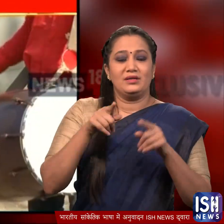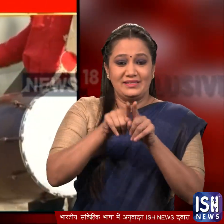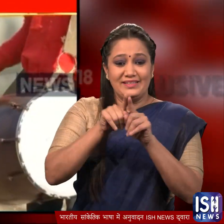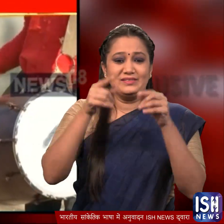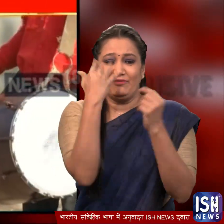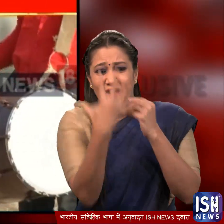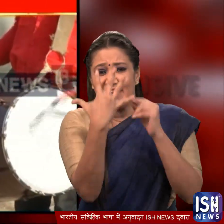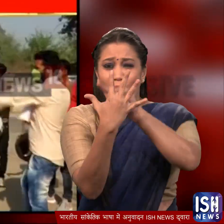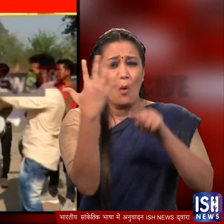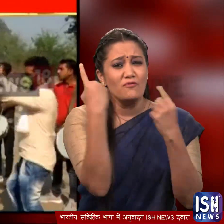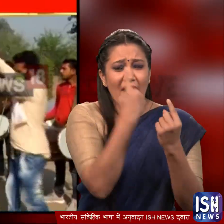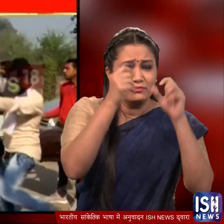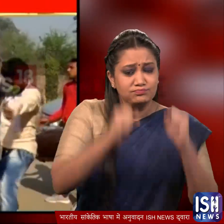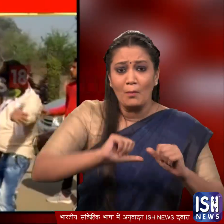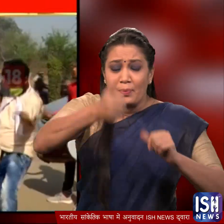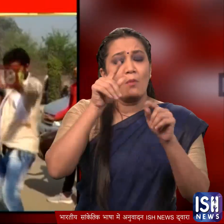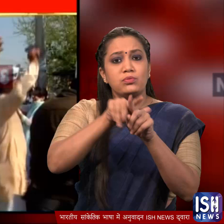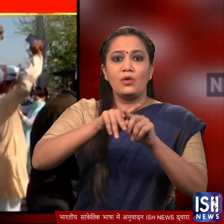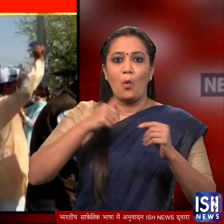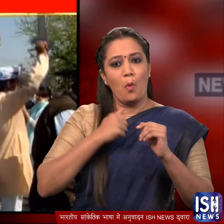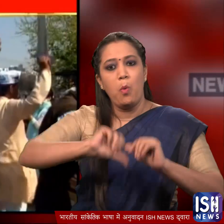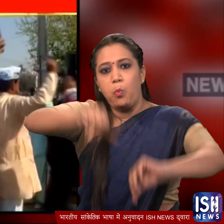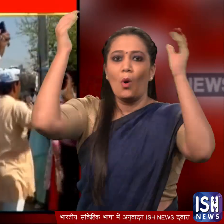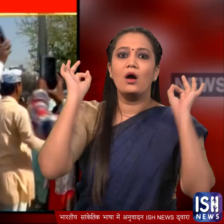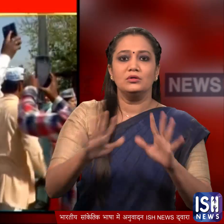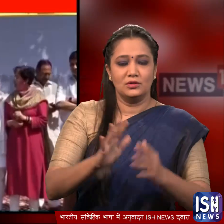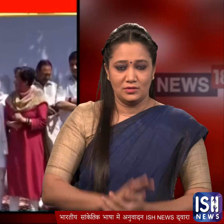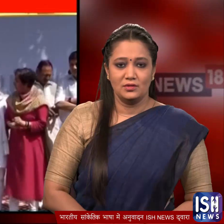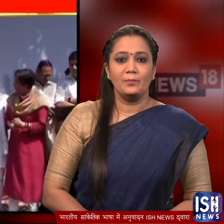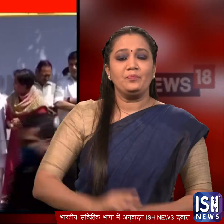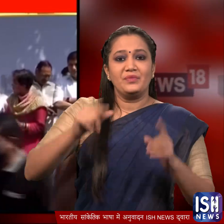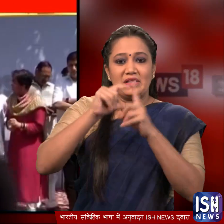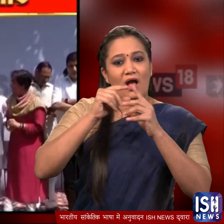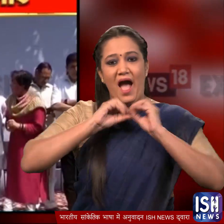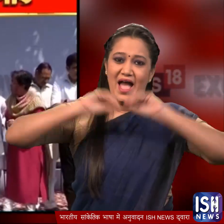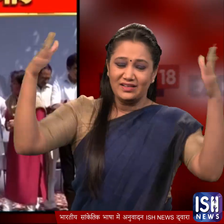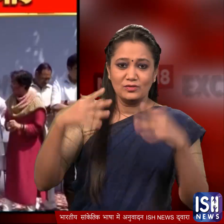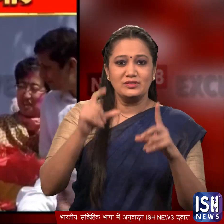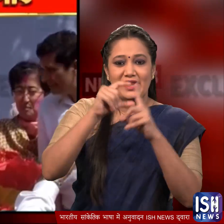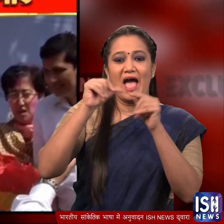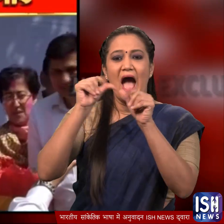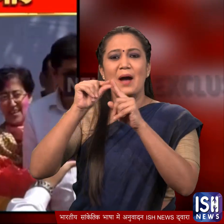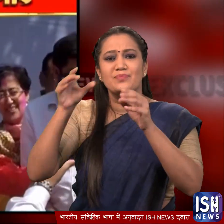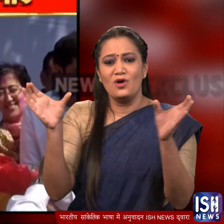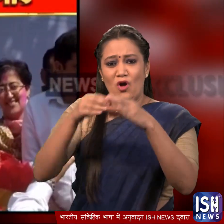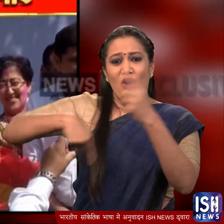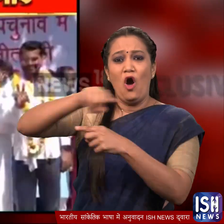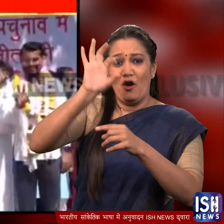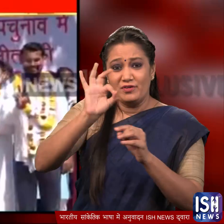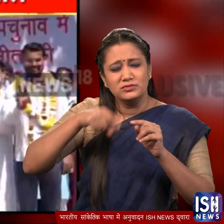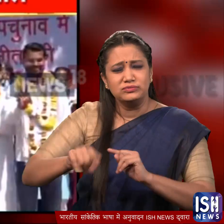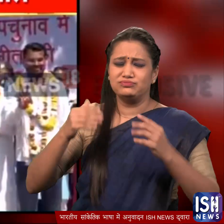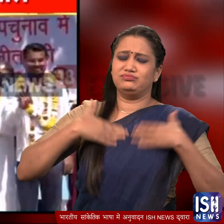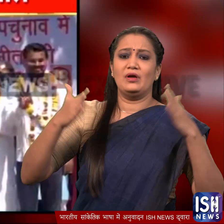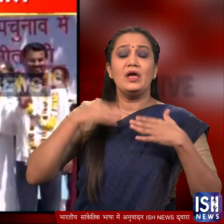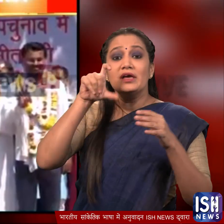क्योंकि उनकी पार्टी ने उपचुनाव में बेहतरीन प्रदर्शन किया और अपने विरोधियों से आगे निकल गई। नतीजों का ऐलान होते ही दिल्ली में आम आदमी पार्टी के दफ्तर में भी